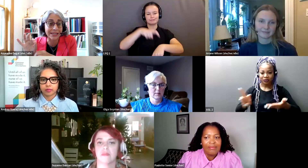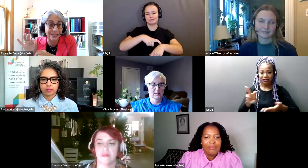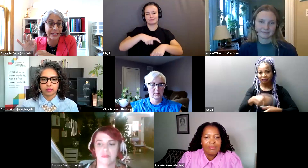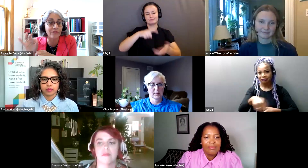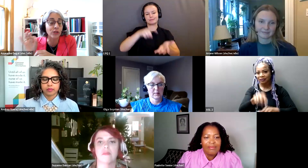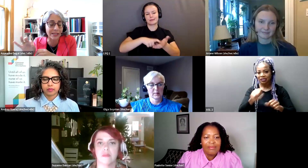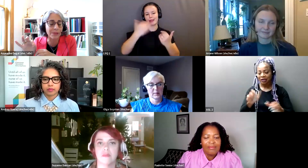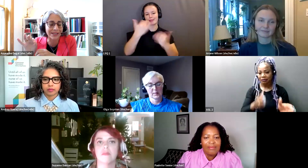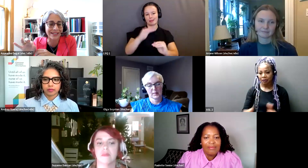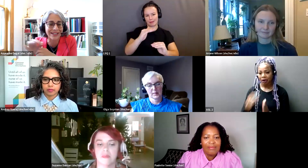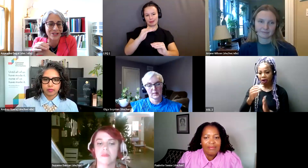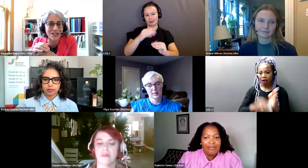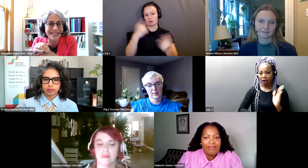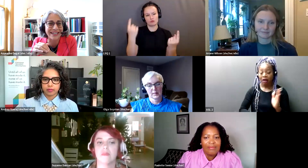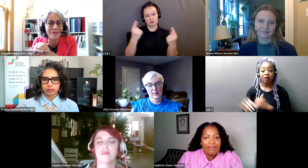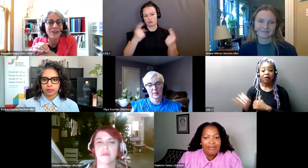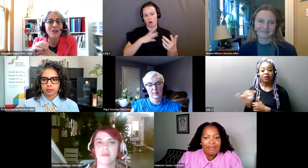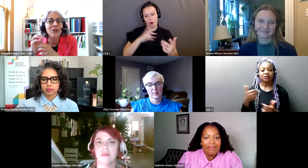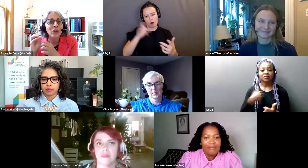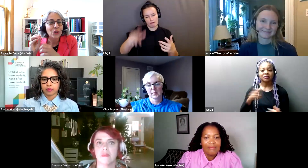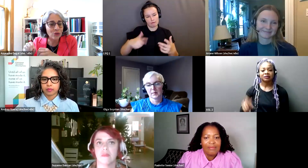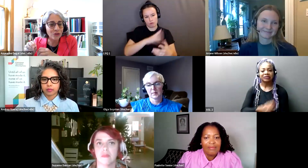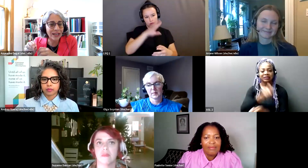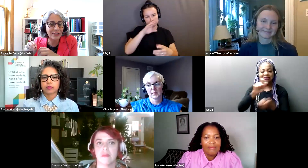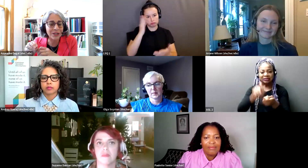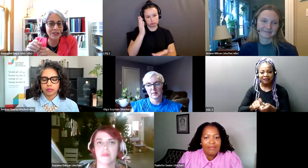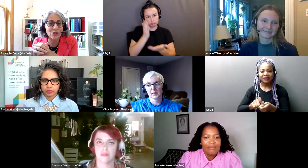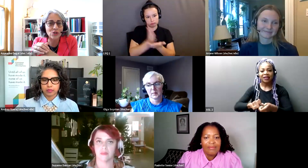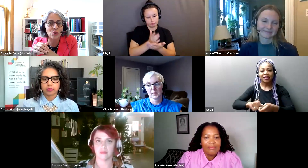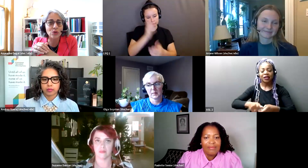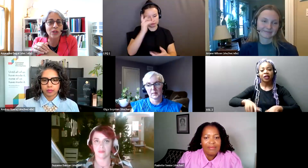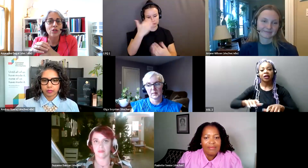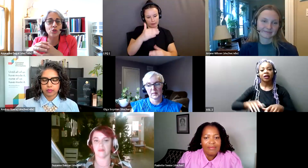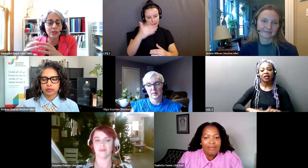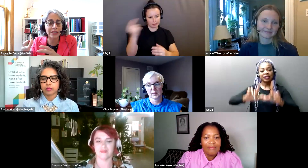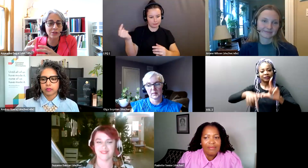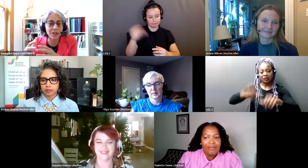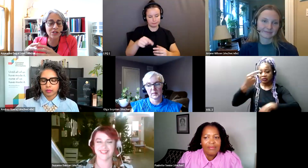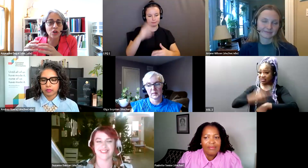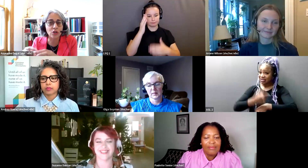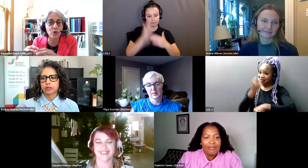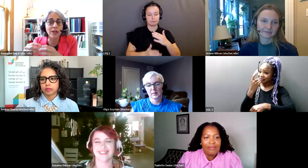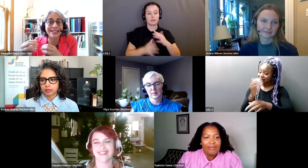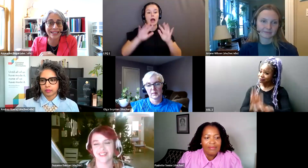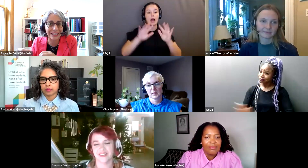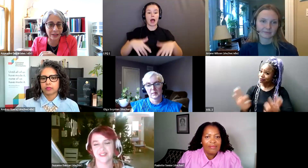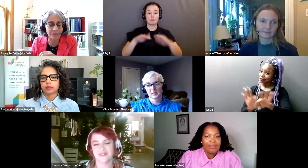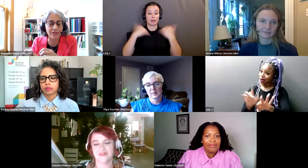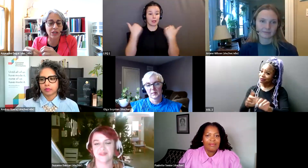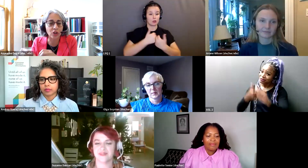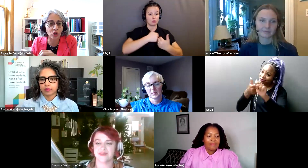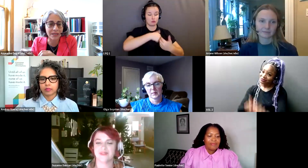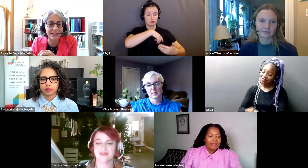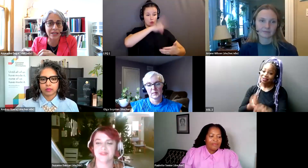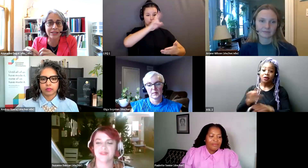très précis, il faut respecter l'échéancier. Une fois la demande reçue, toutes les demandes sont lues et triées